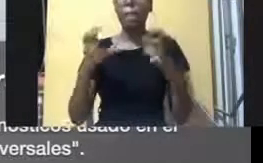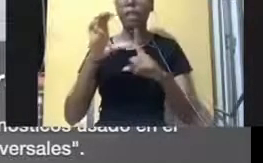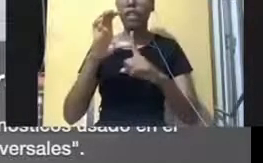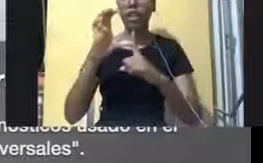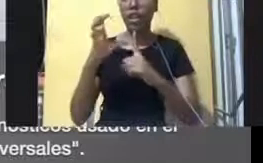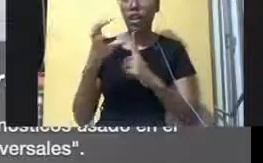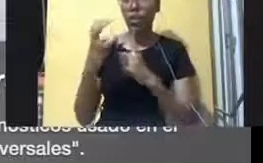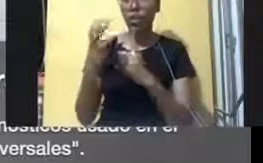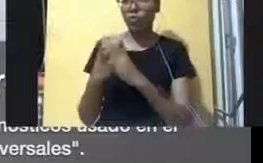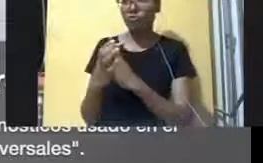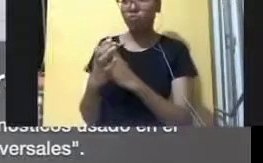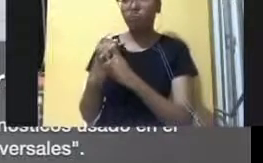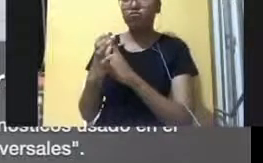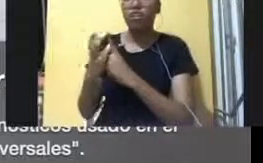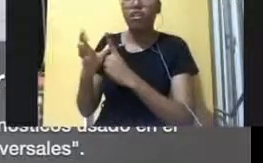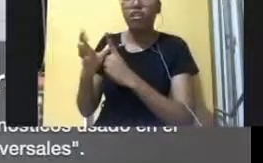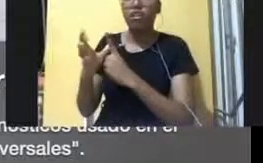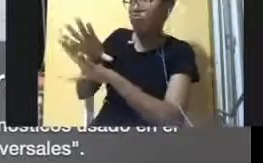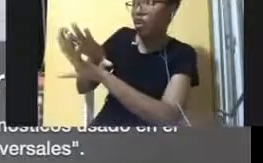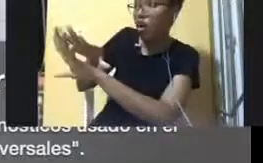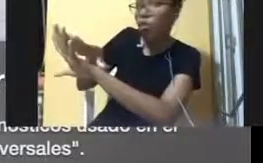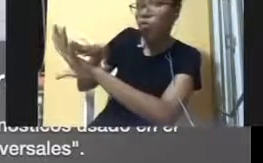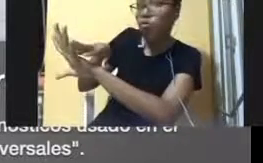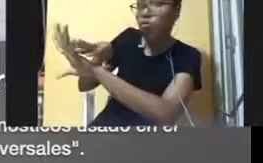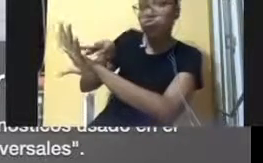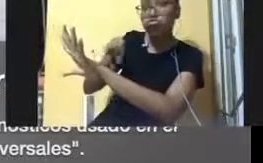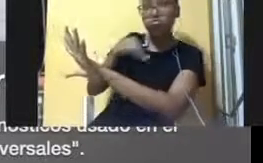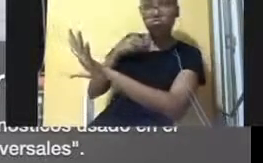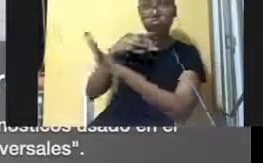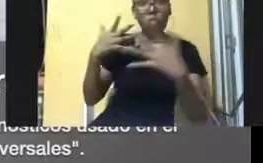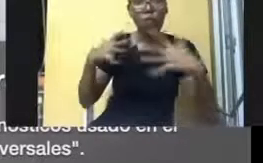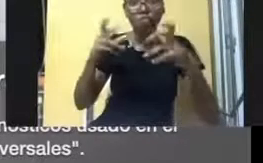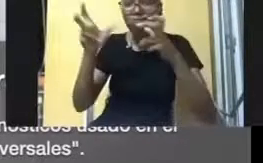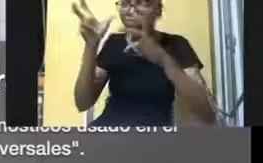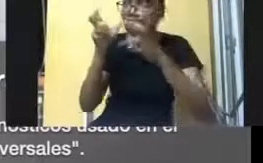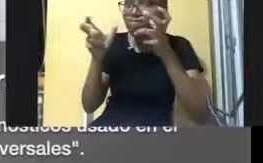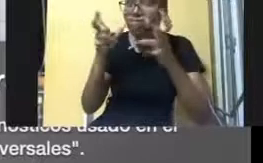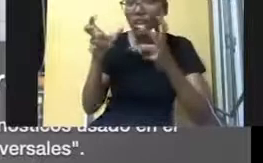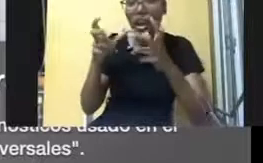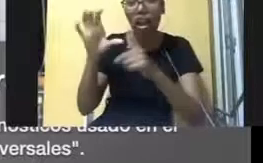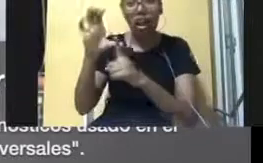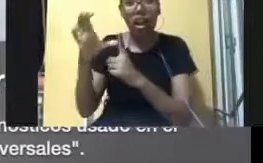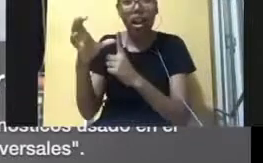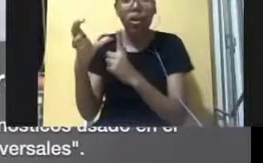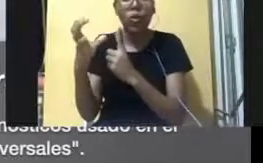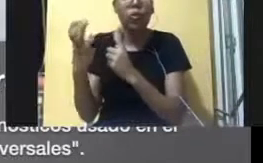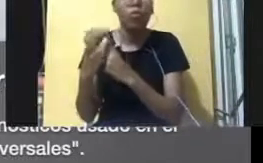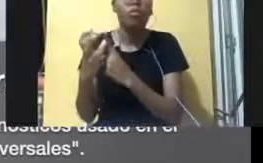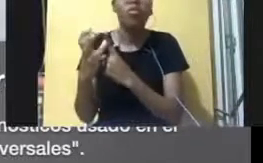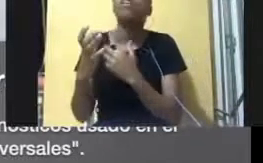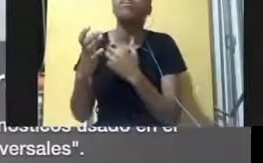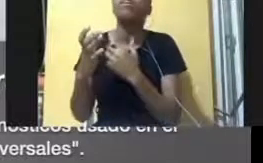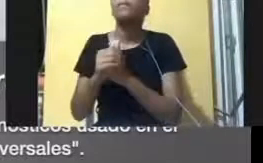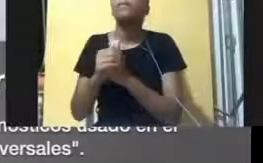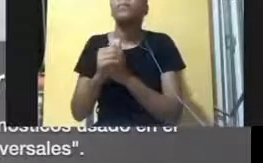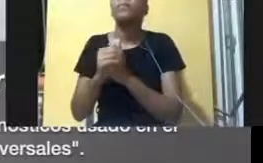para nosotros, como para nuestra persona. La cultura actúa como un filtro, no solamente